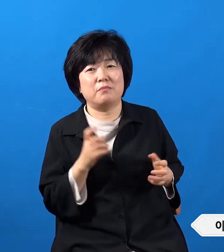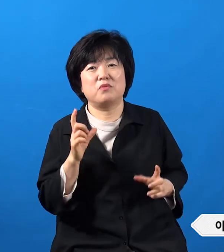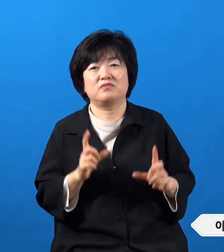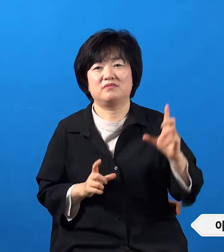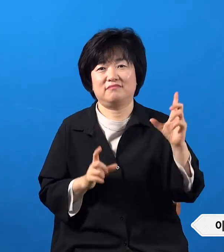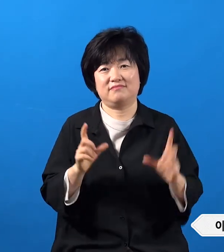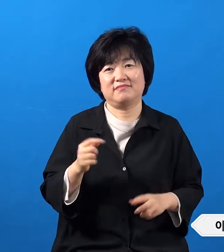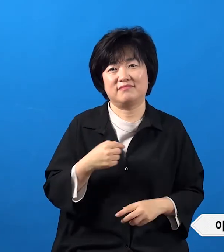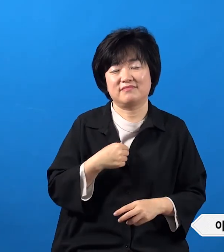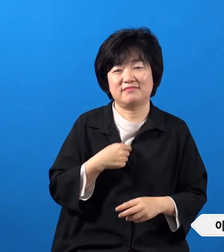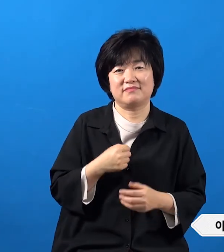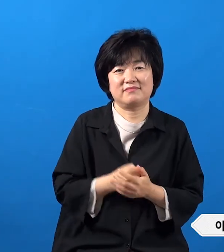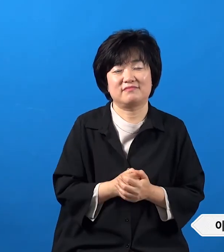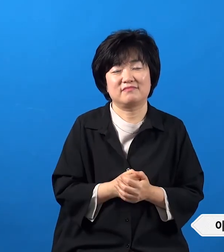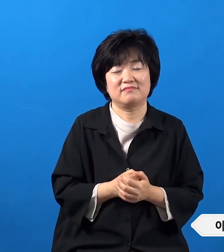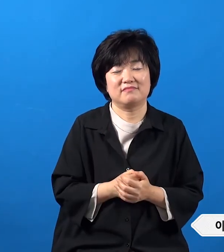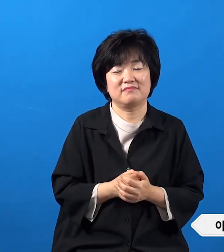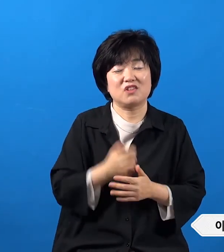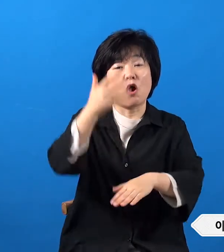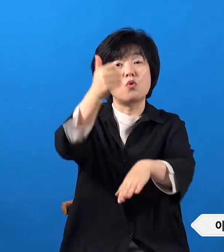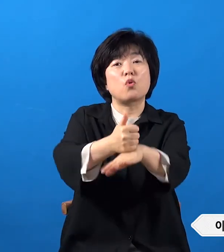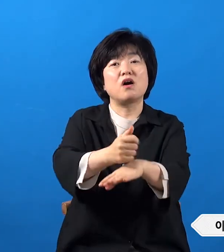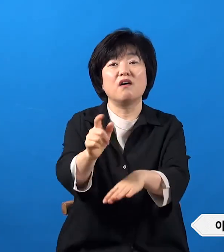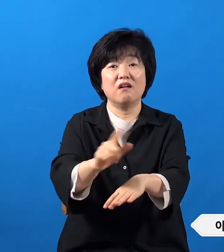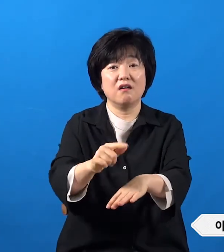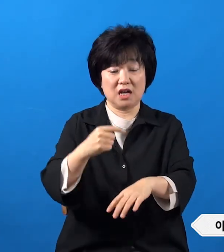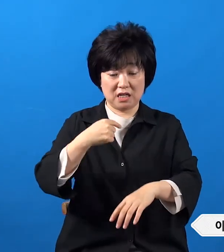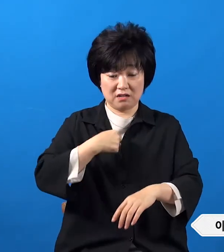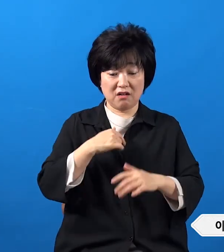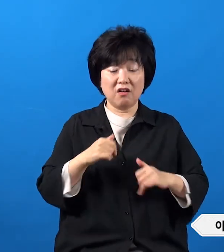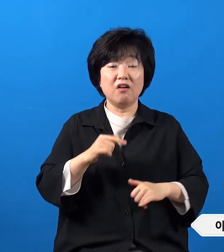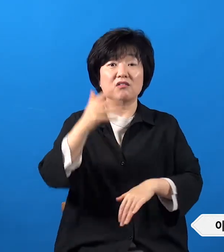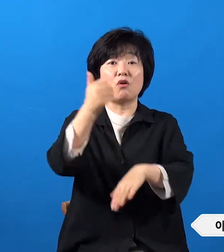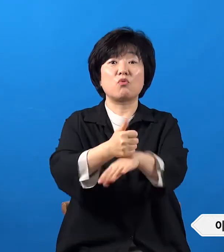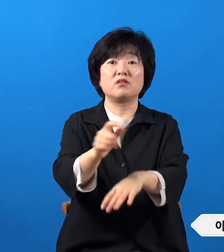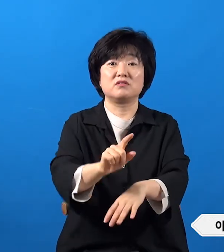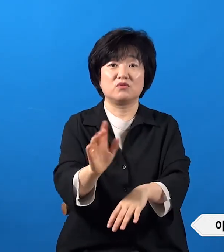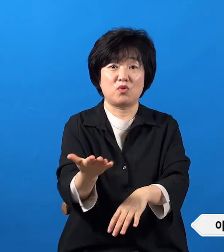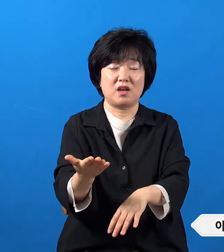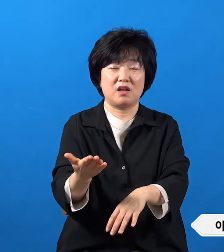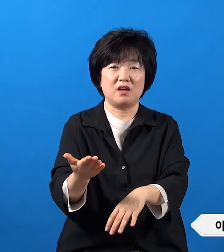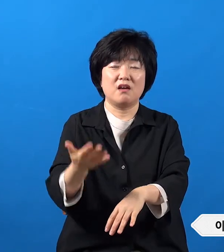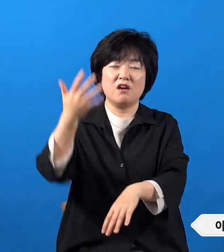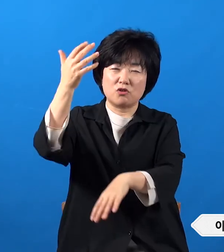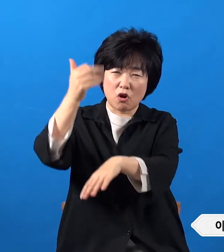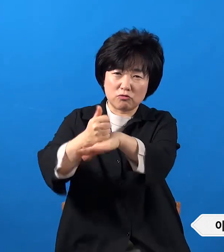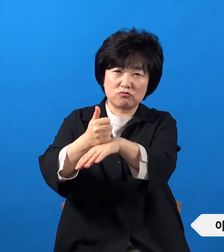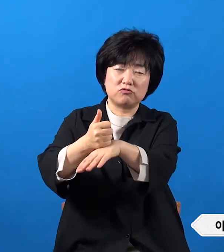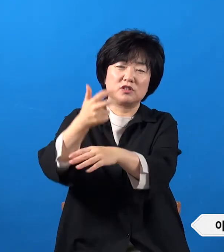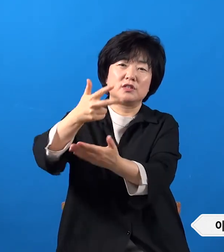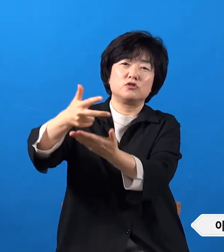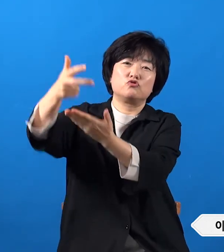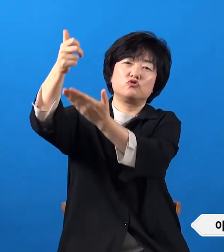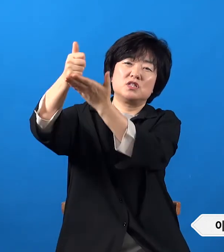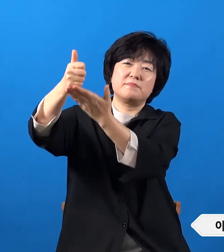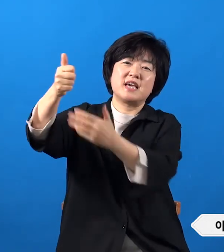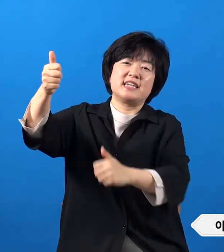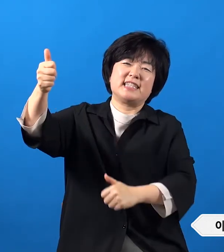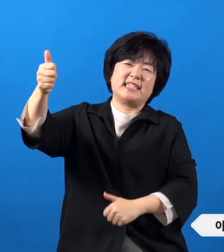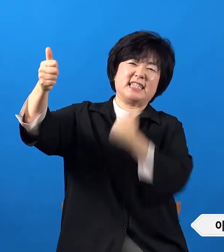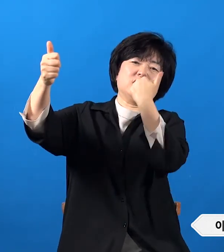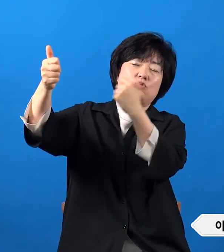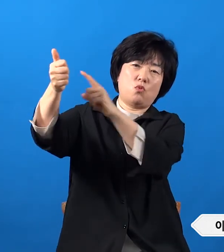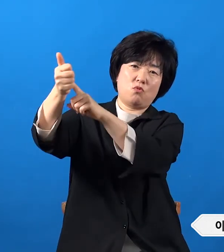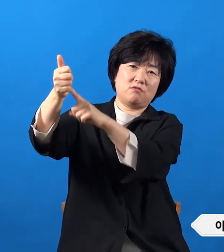이들을 어떻게 하신다고 가르치고 있습니까? 무엇보다 먼저 주님의 진노에 직면해야 한다,